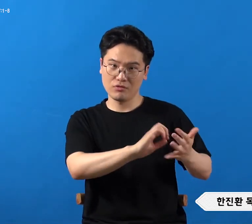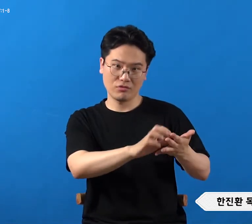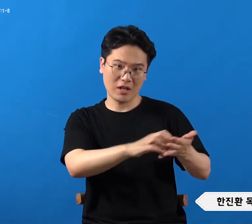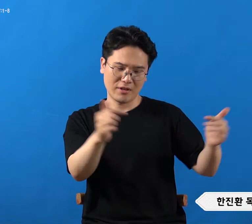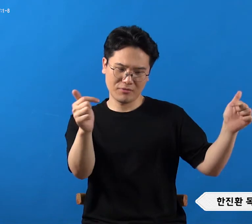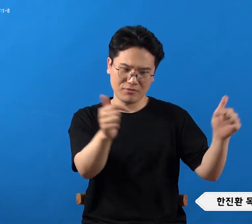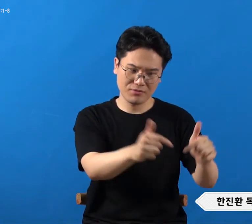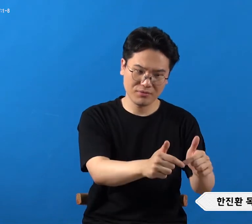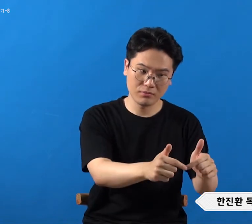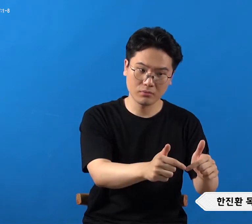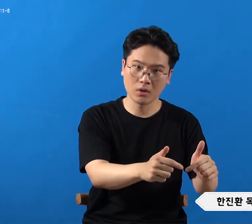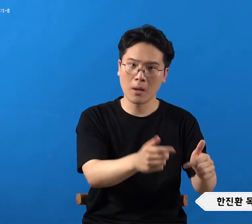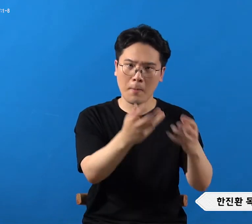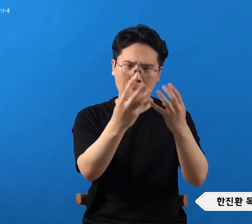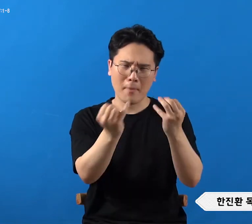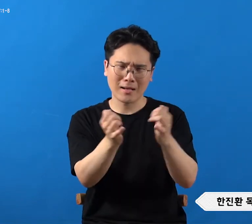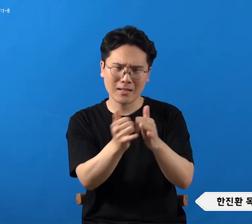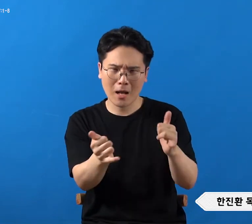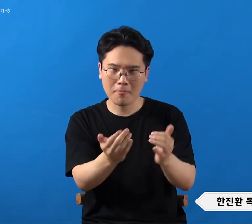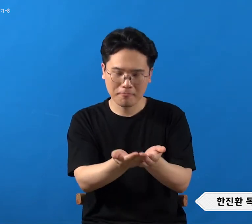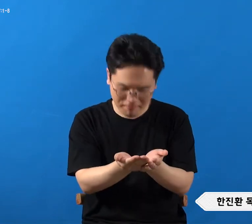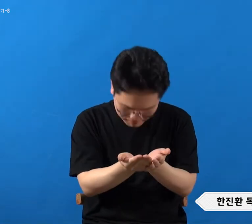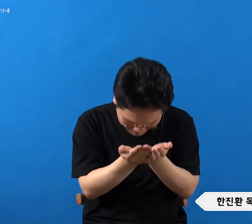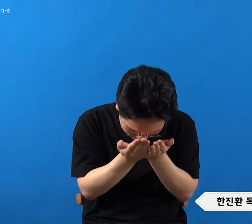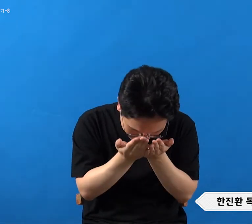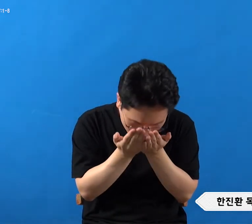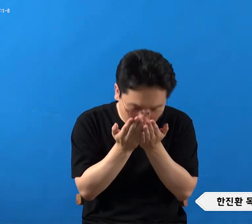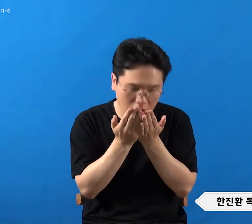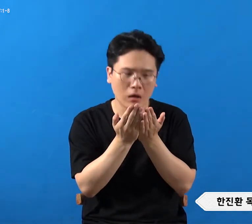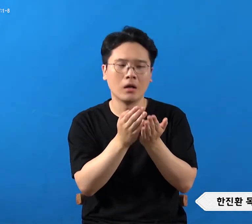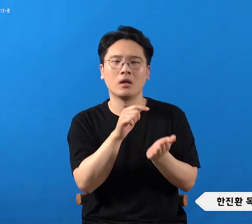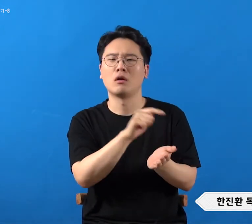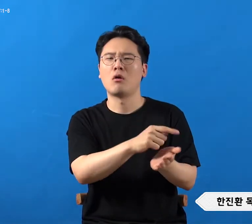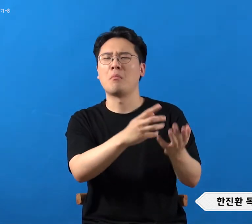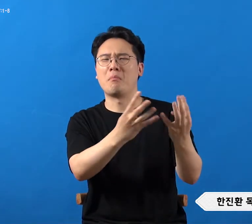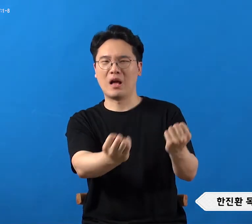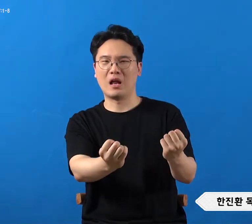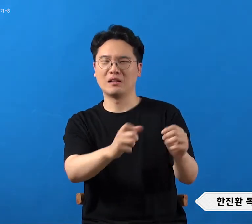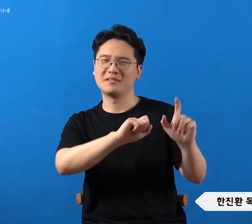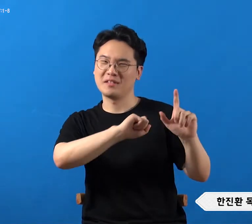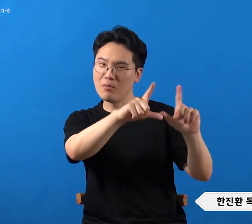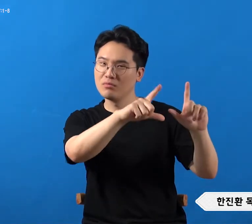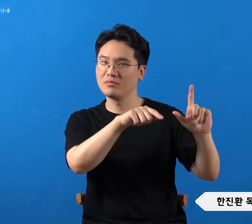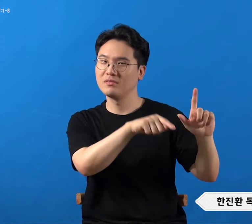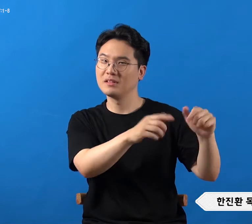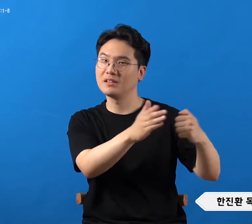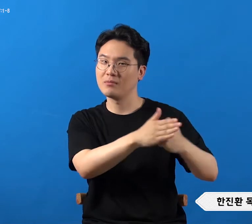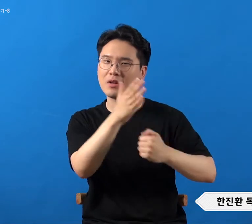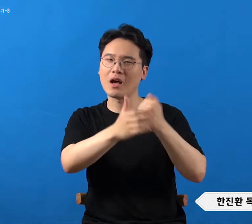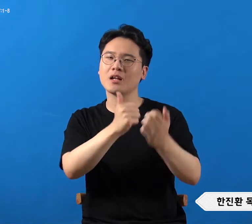쳐박고 마시고 있으니까 그 사람들 돌려보내라 한 것입니다. 만약에